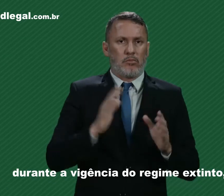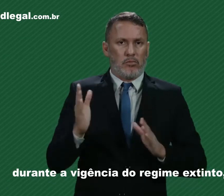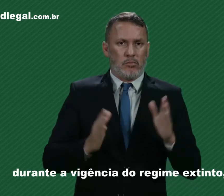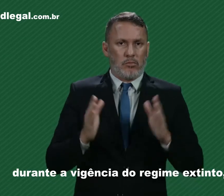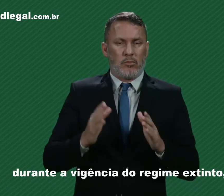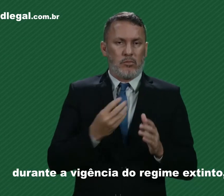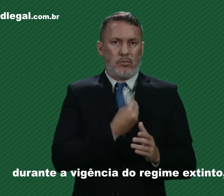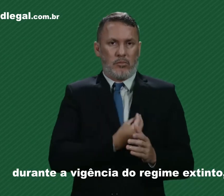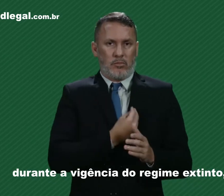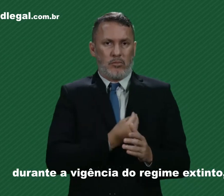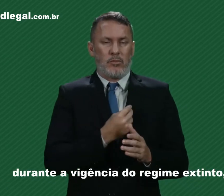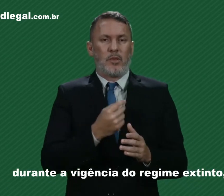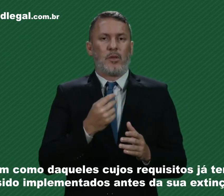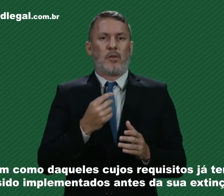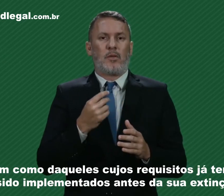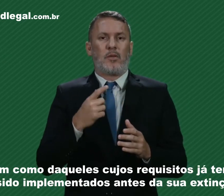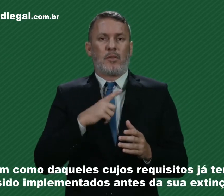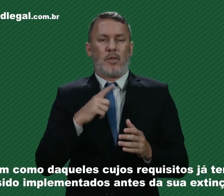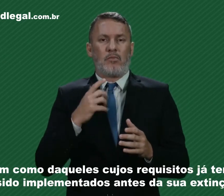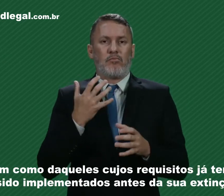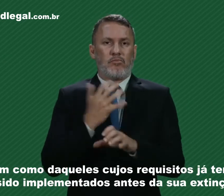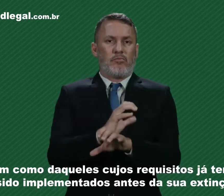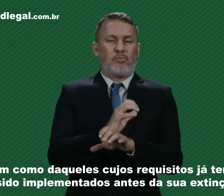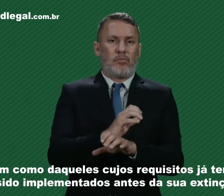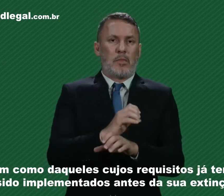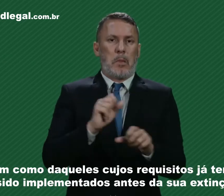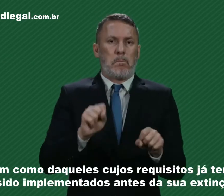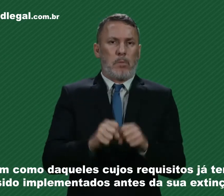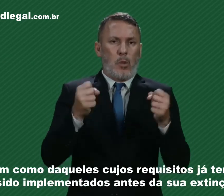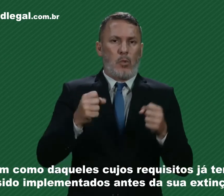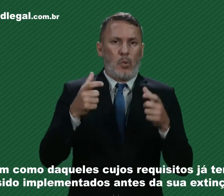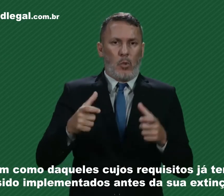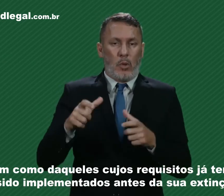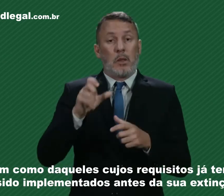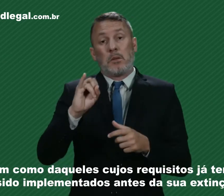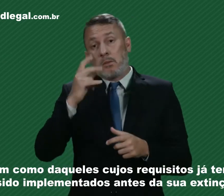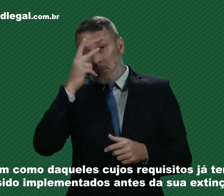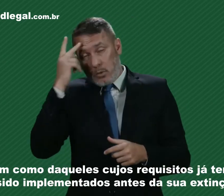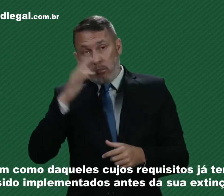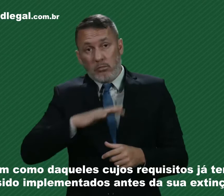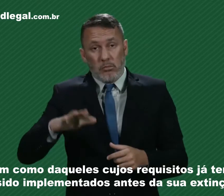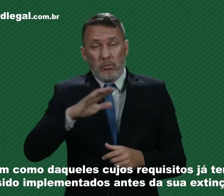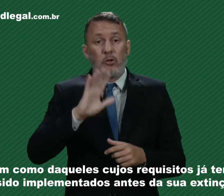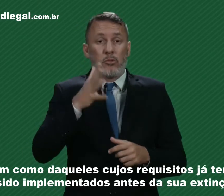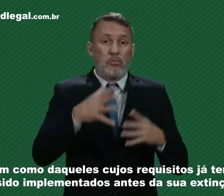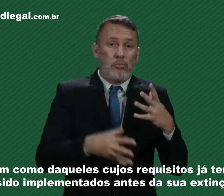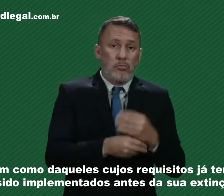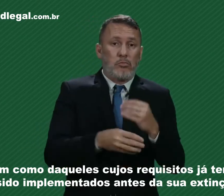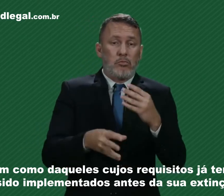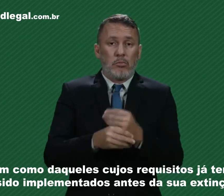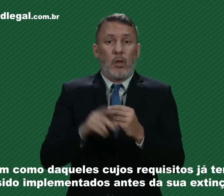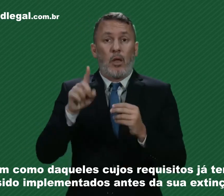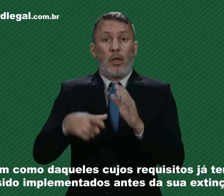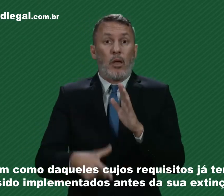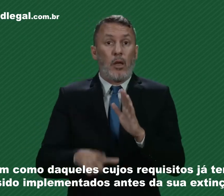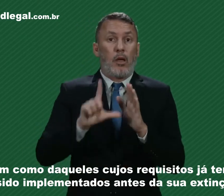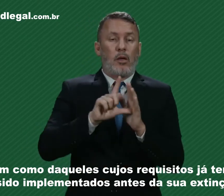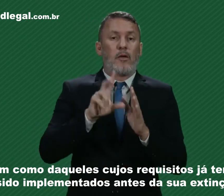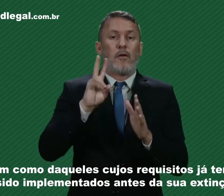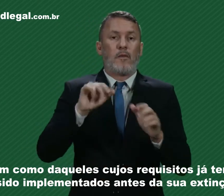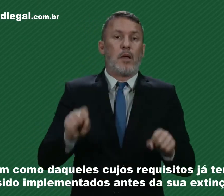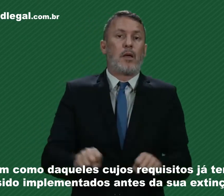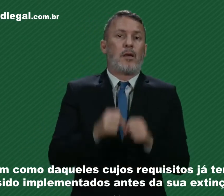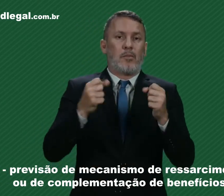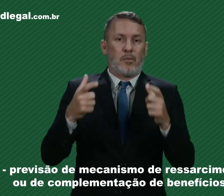a vigência do regime extinto, bem como daqueles cujos requisitos já tenham sido implementados antes da